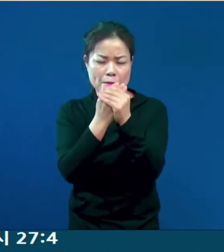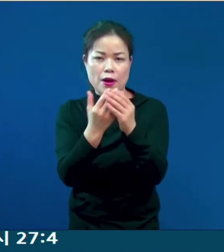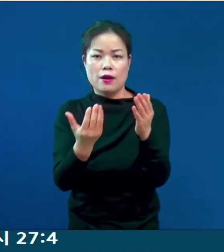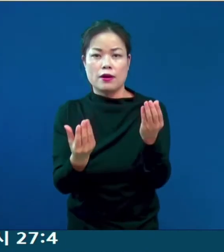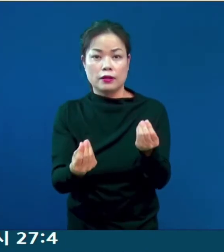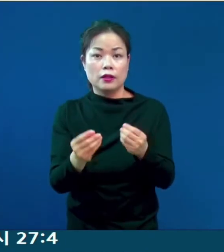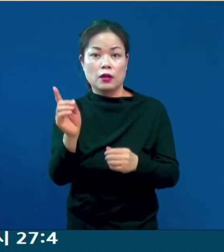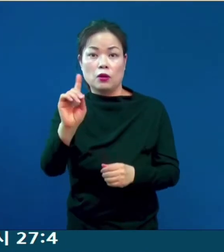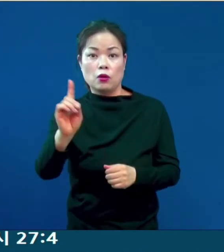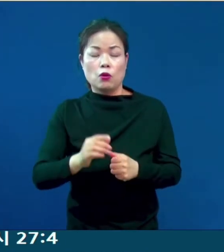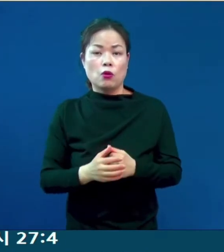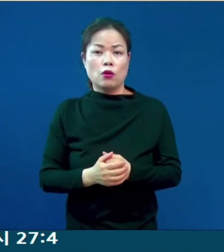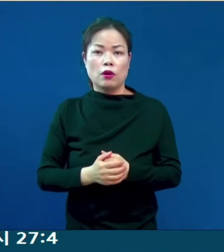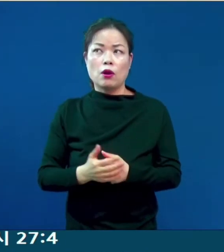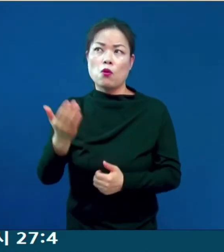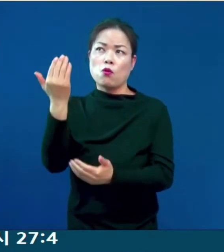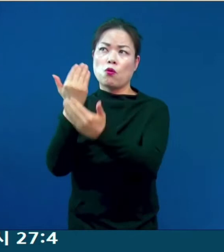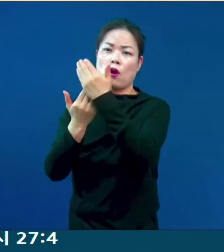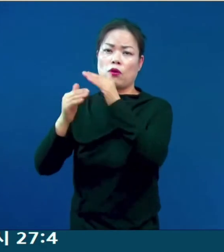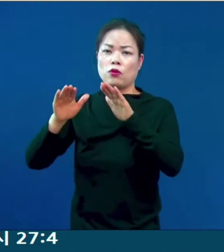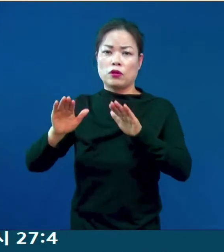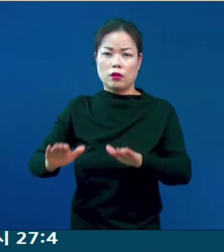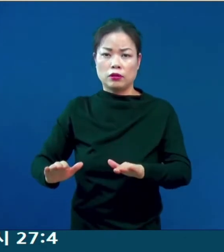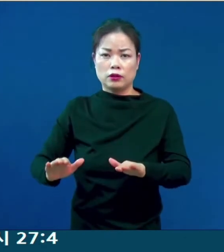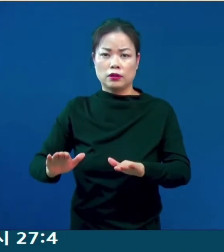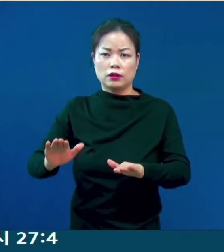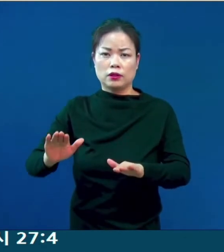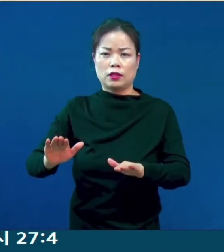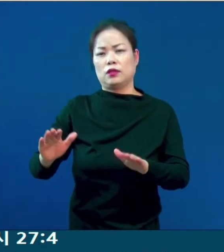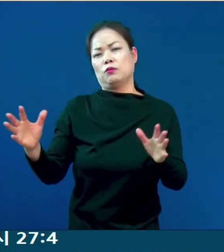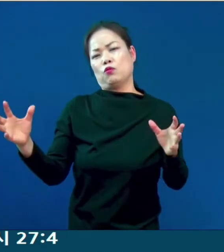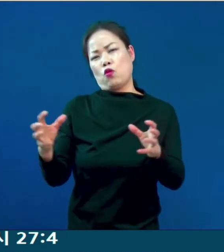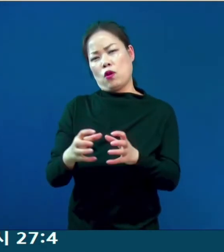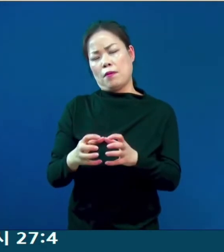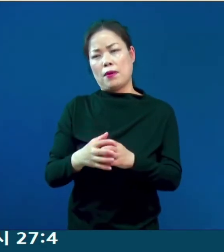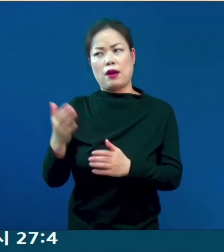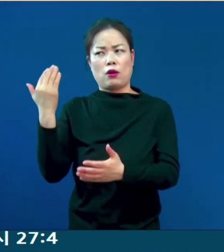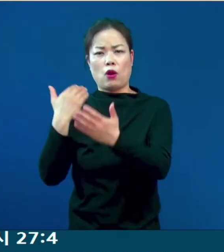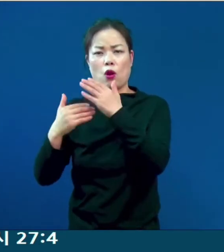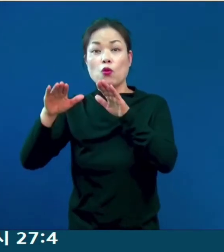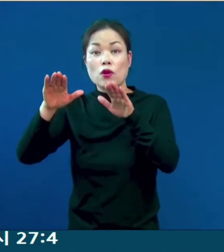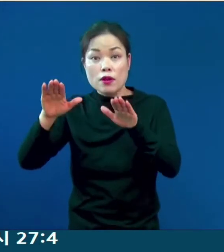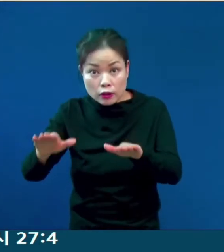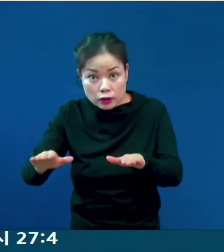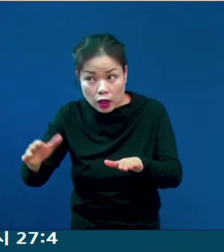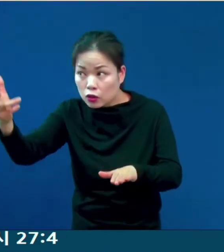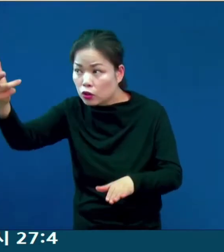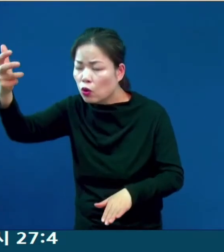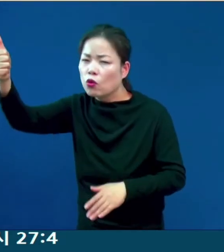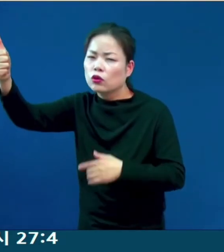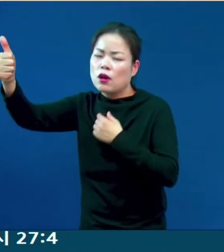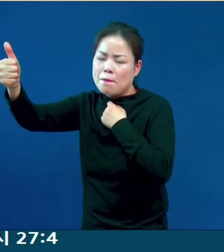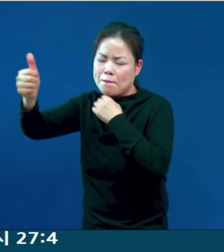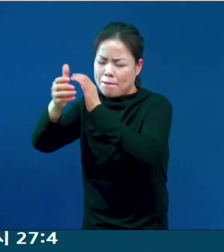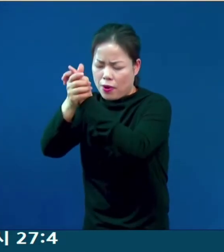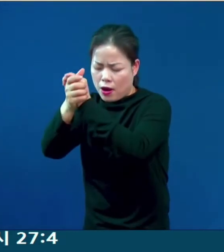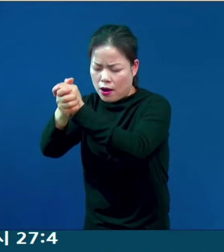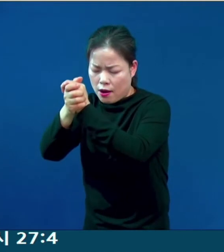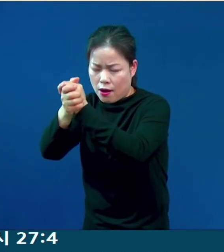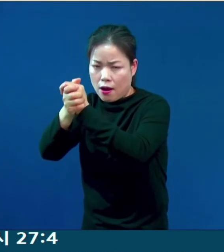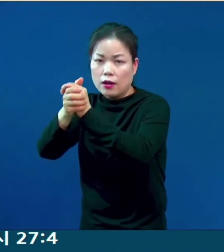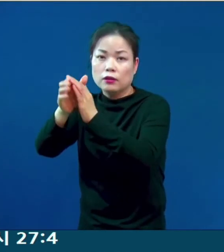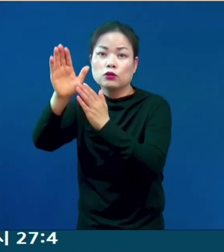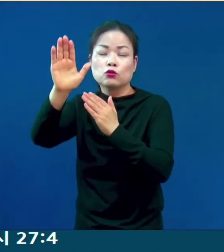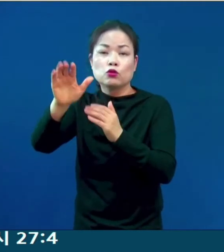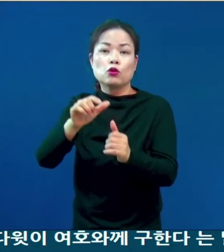그 말은 뭐냐면 과거와 현재를 포함한다라고 하는 것입니다. 과거와 현재에도 여호와께 바란다라고 하는 거죠. 그리고 그